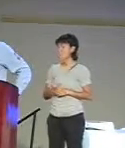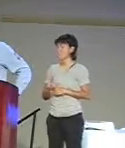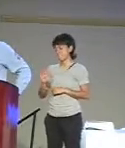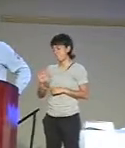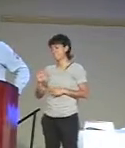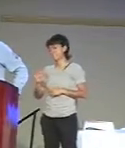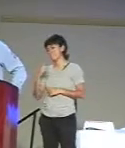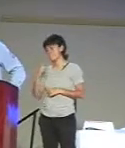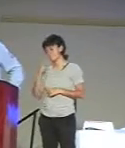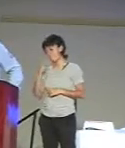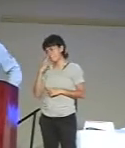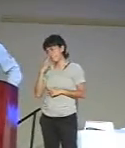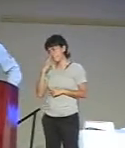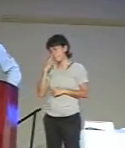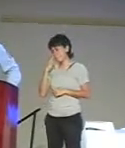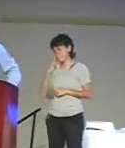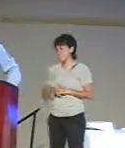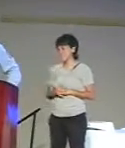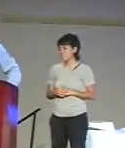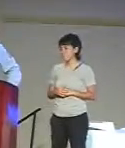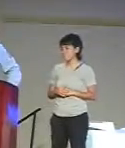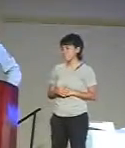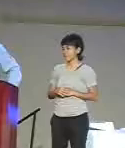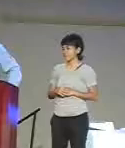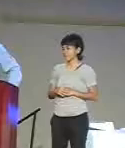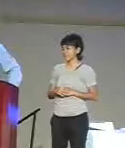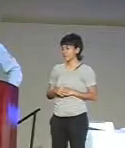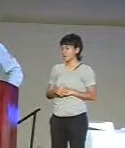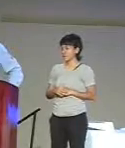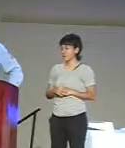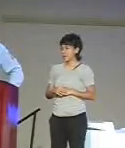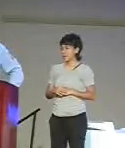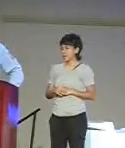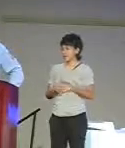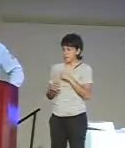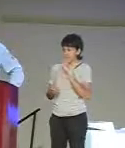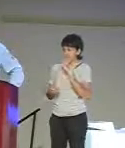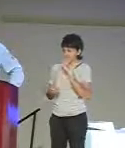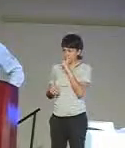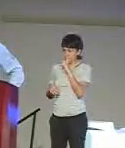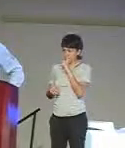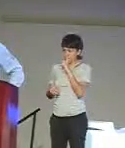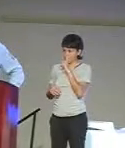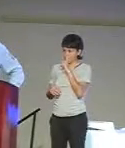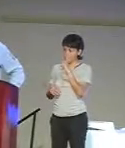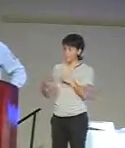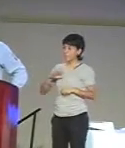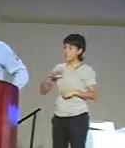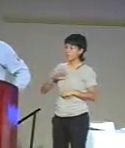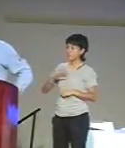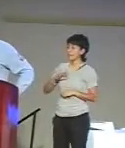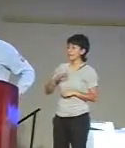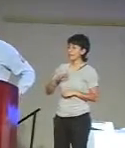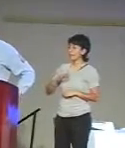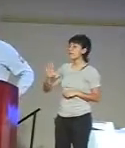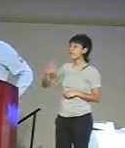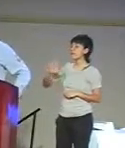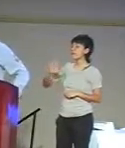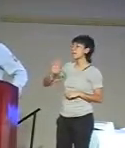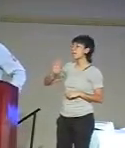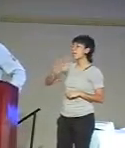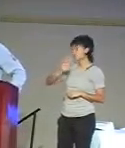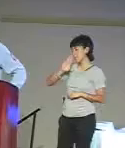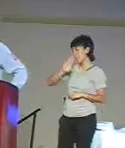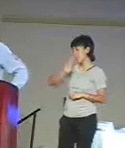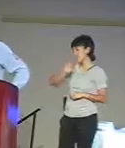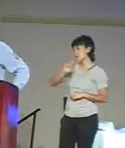fíjense que un argumento que se utiliza muy reiteradamente en el caso de mortalidad materna es